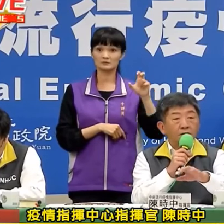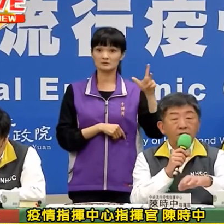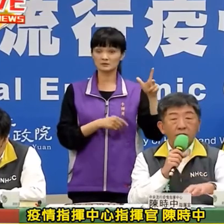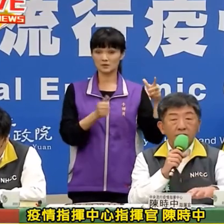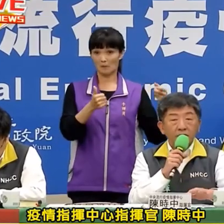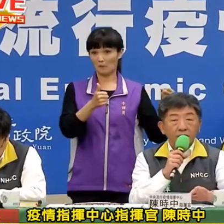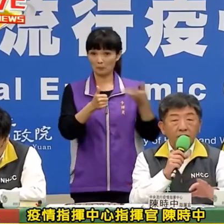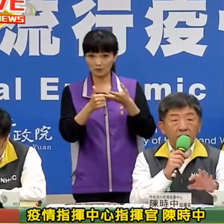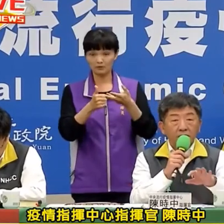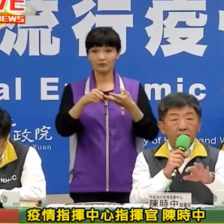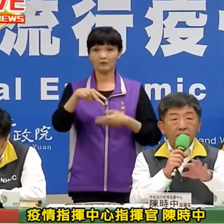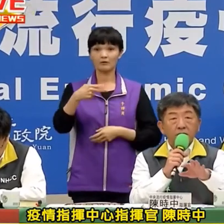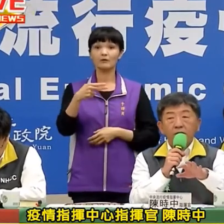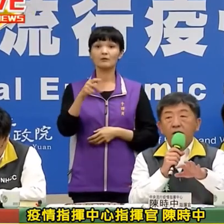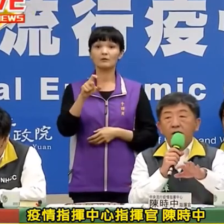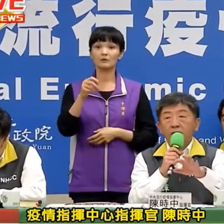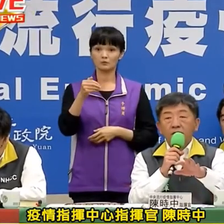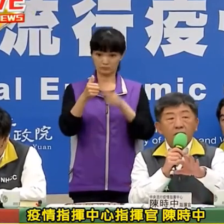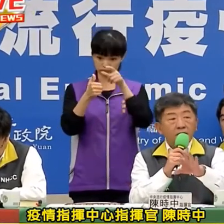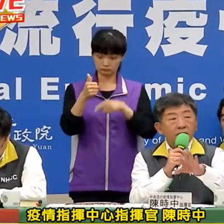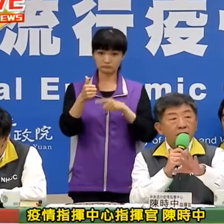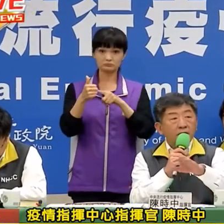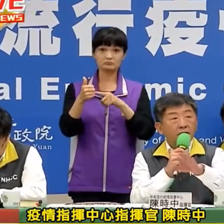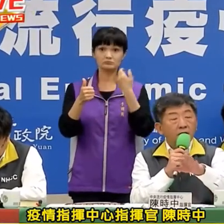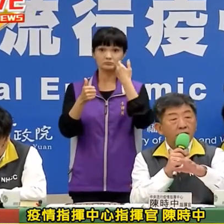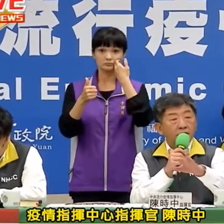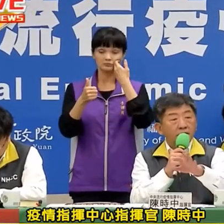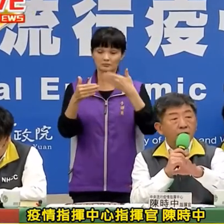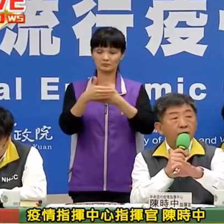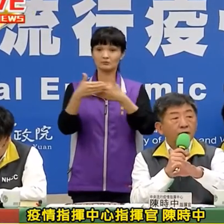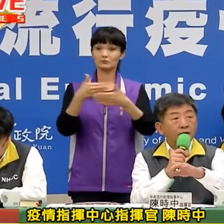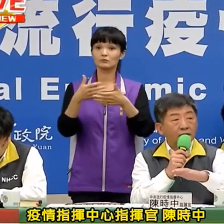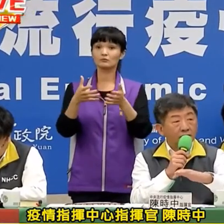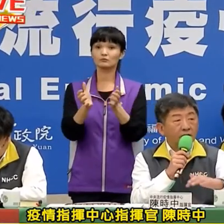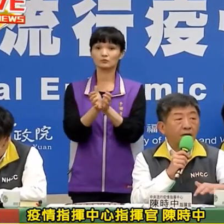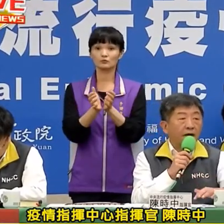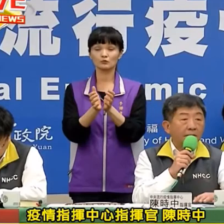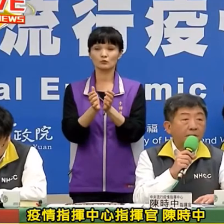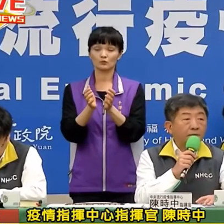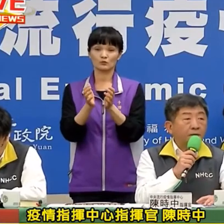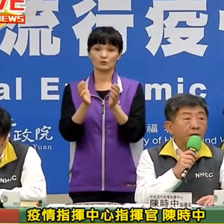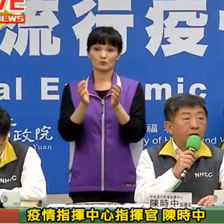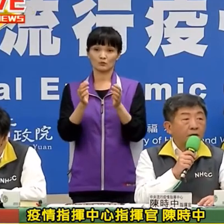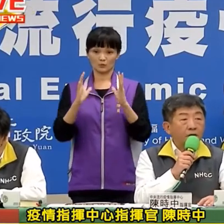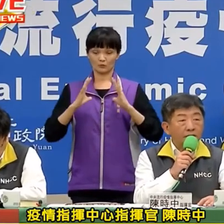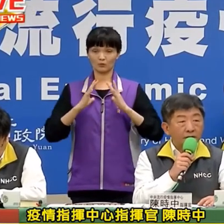那269是我们那个交通局的人员，